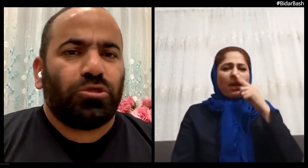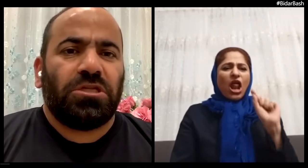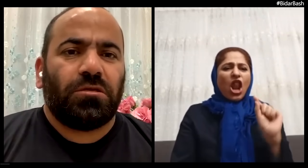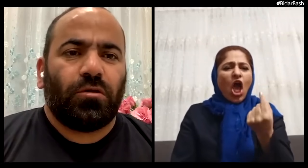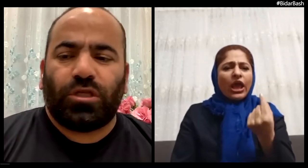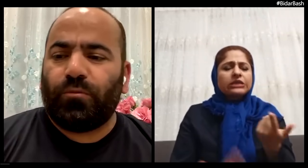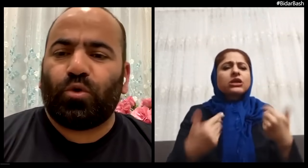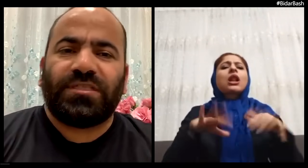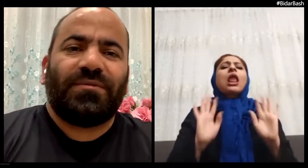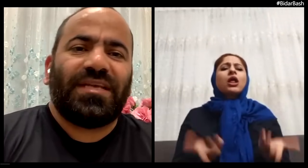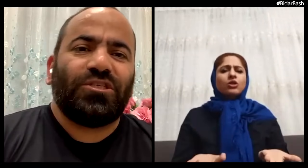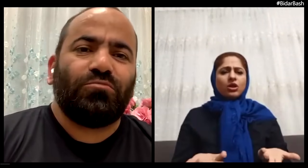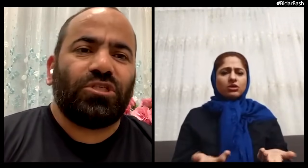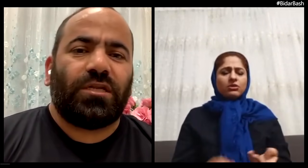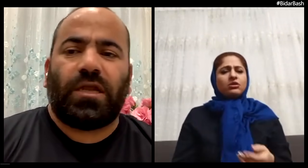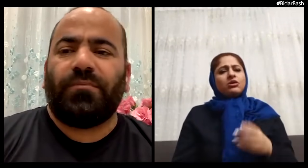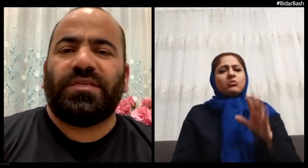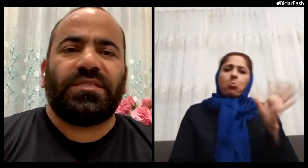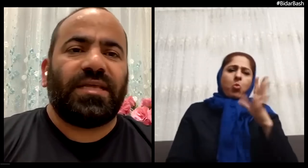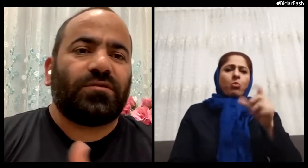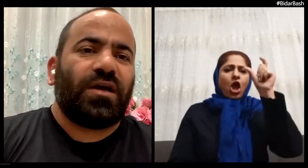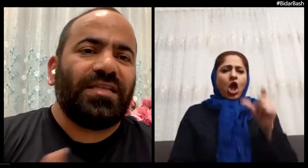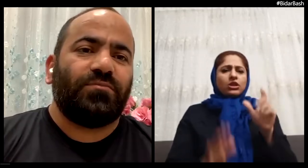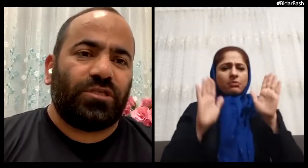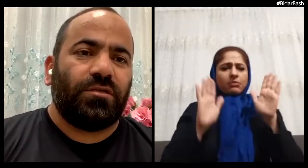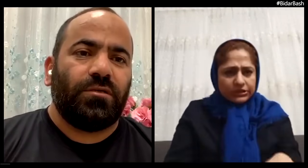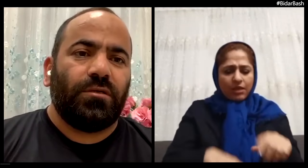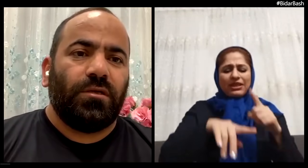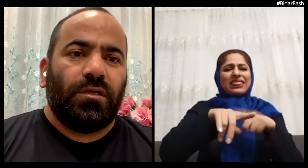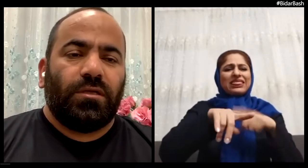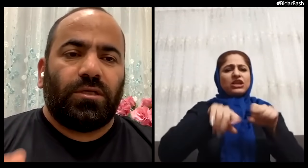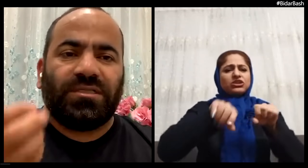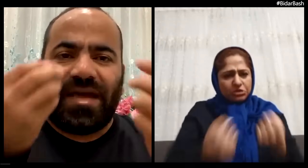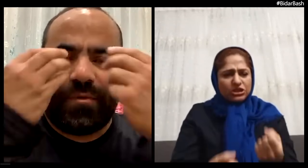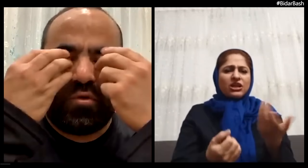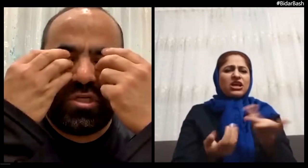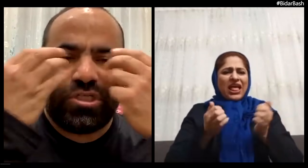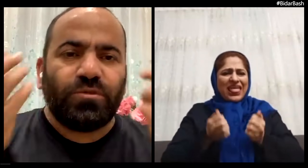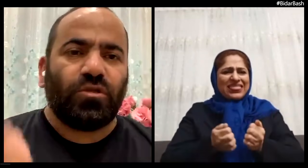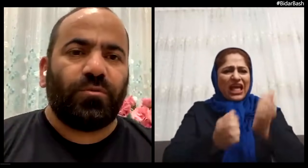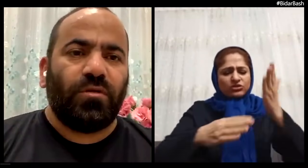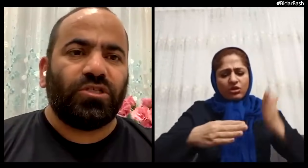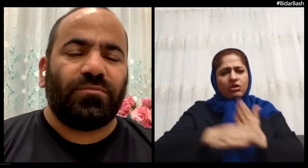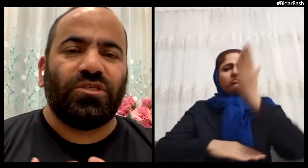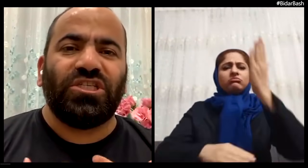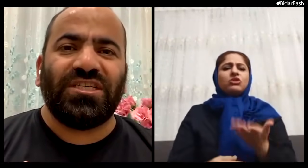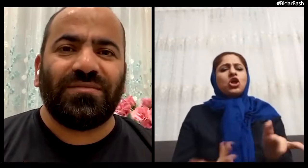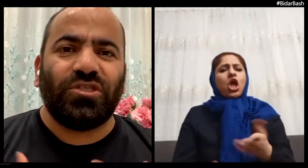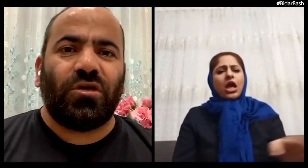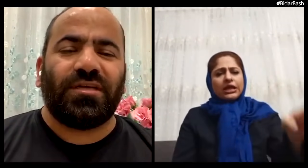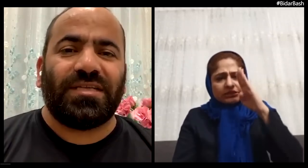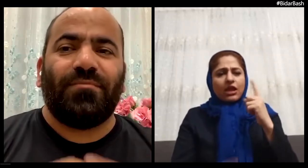جسم ممکنه آدم میخوره زمین دستش میشکنه، نه میره زیر دستگاه قطع میشه، یه ضربه میخوره چشمش نابینا میشه،